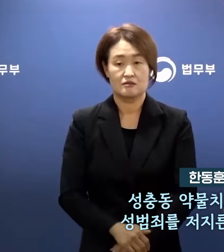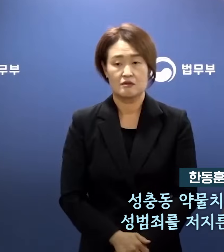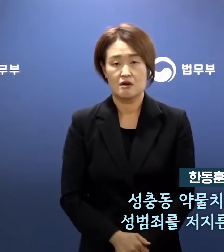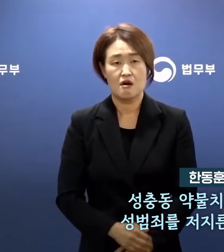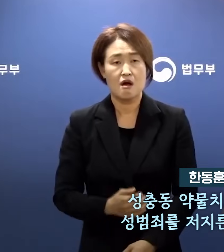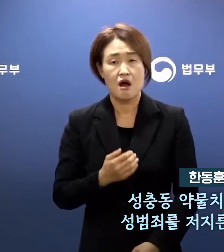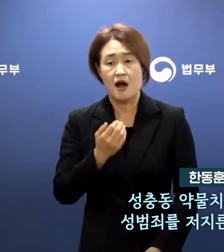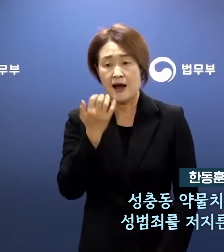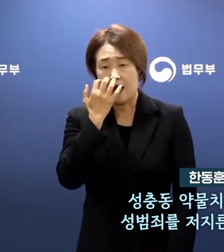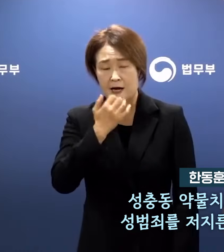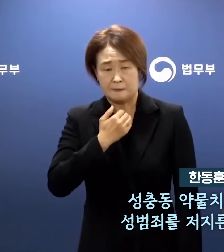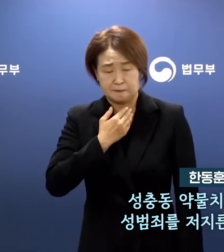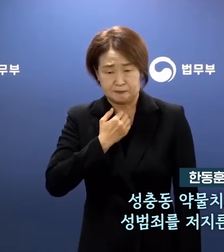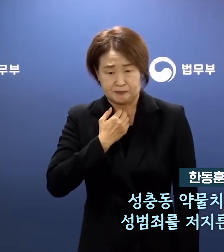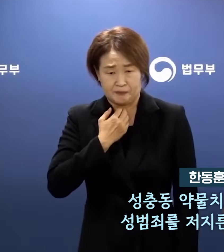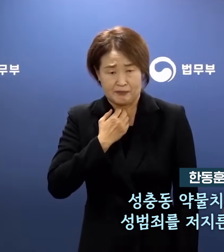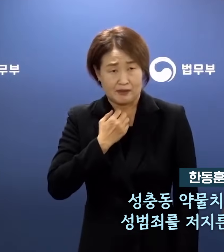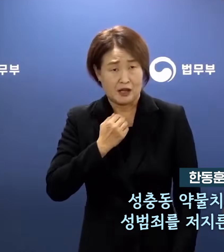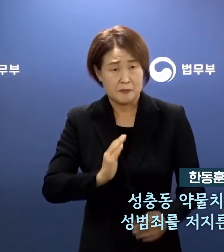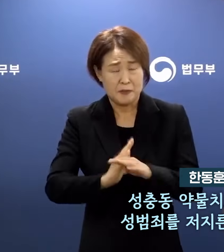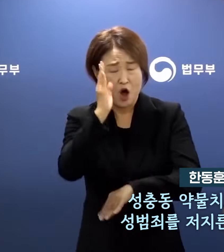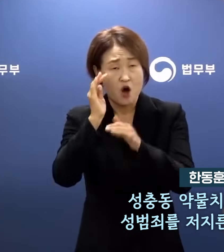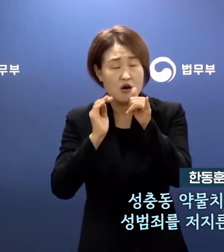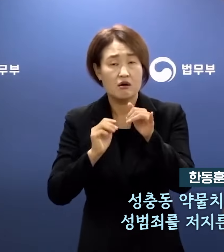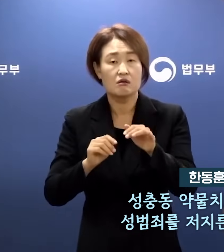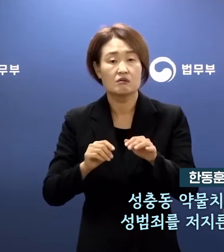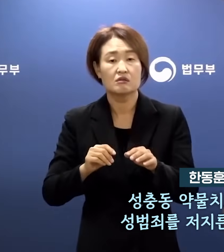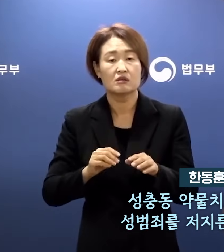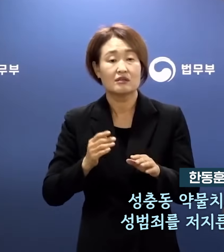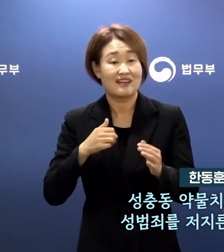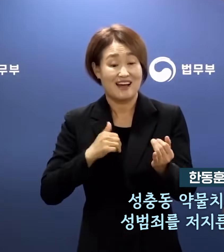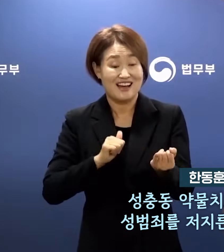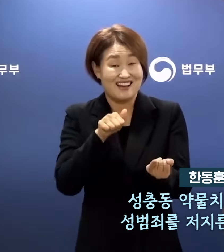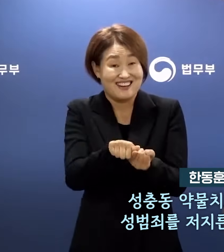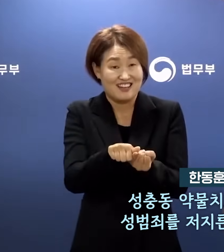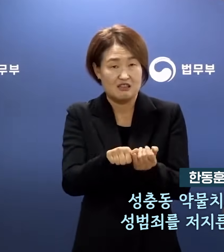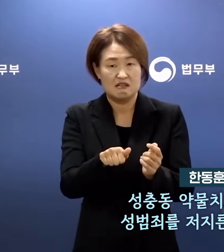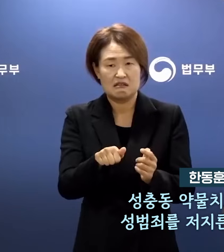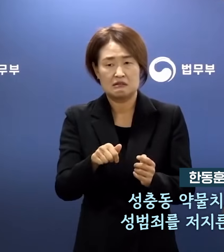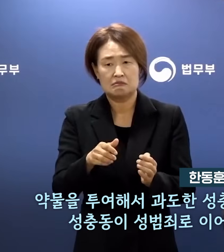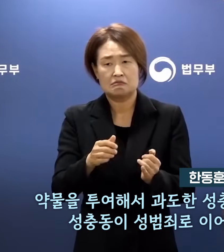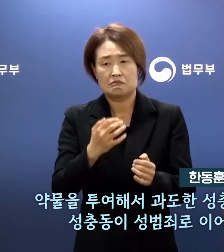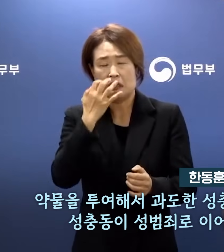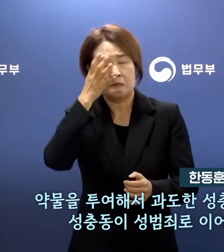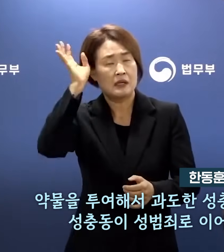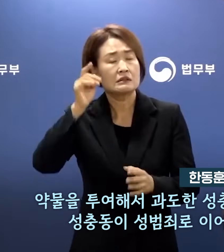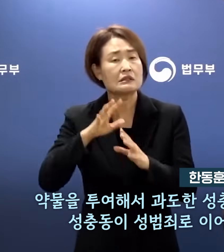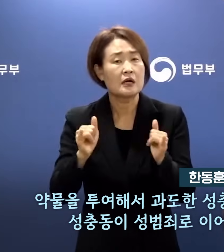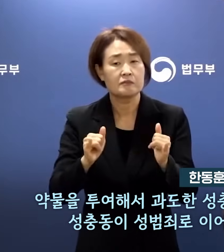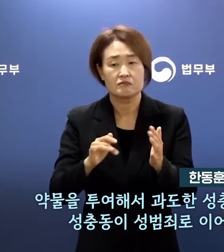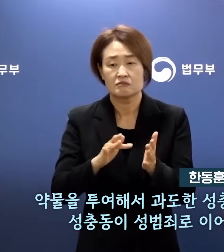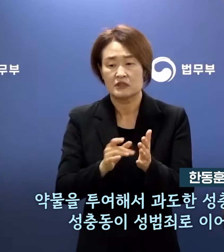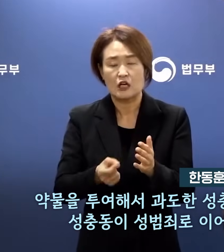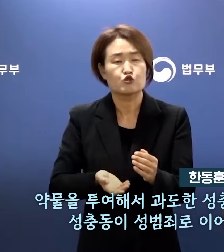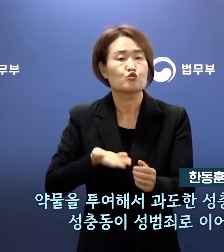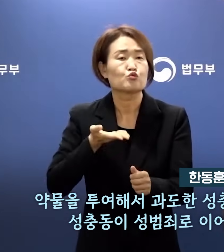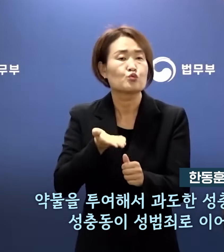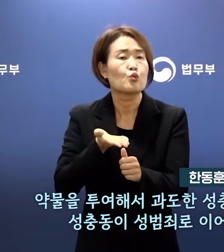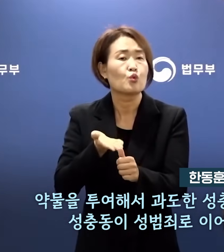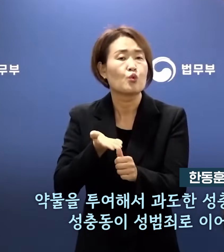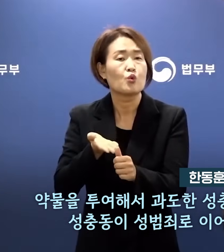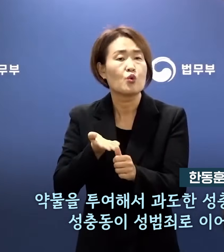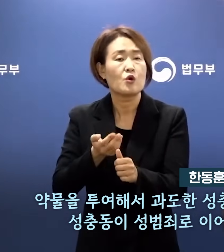성충동 약물치료는 잘 아시다시피 성범죄를 저지른 성도착즉 환자에게 약물을 투여해서